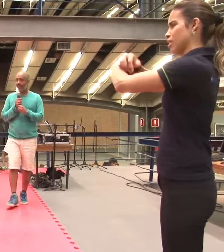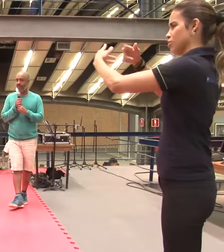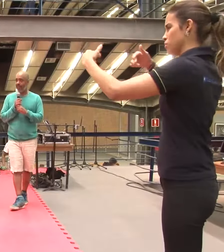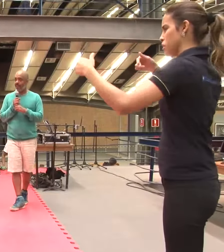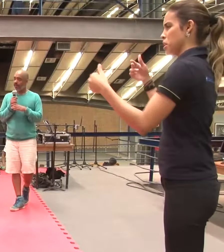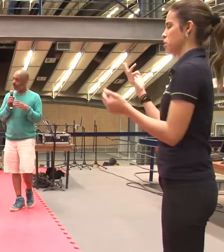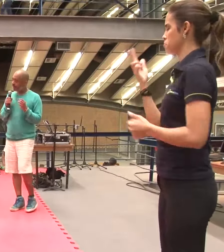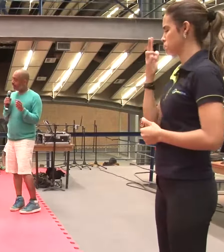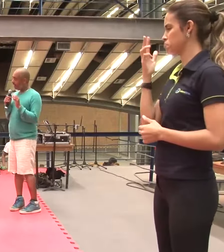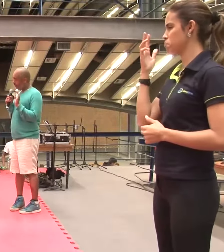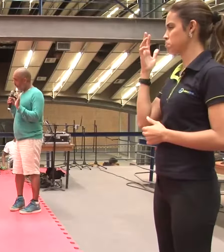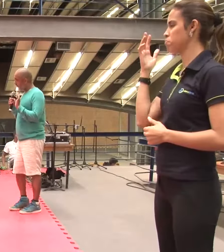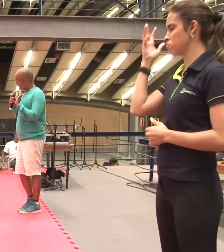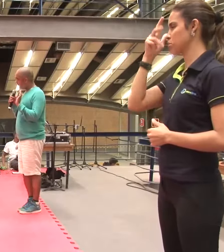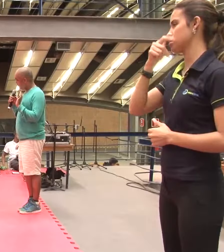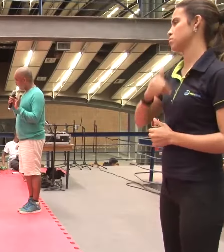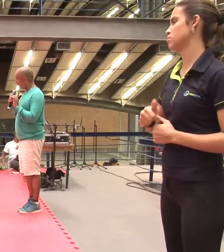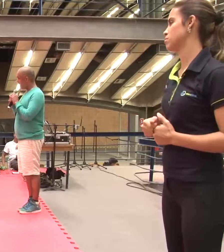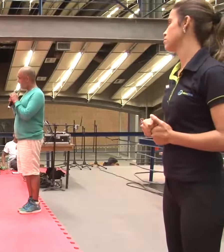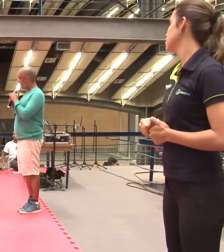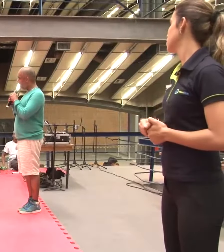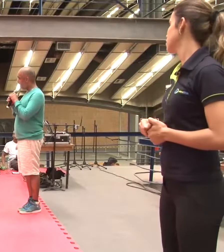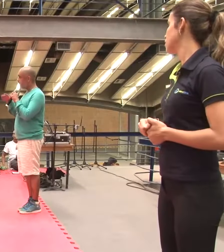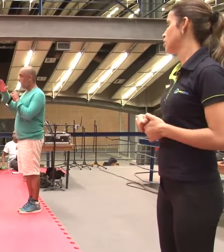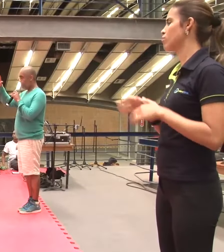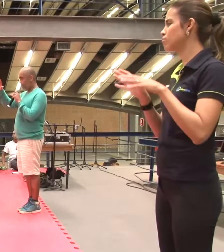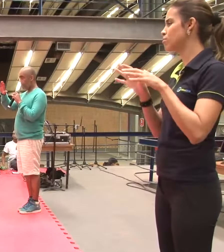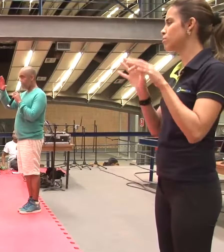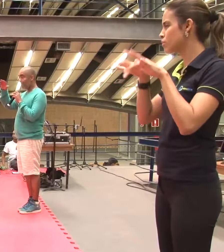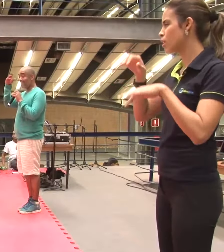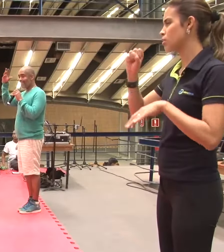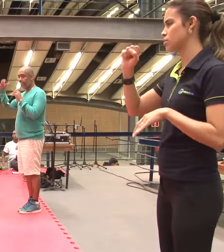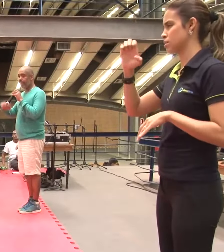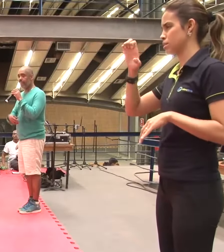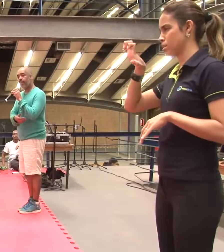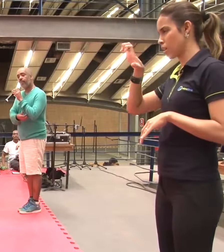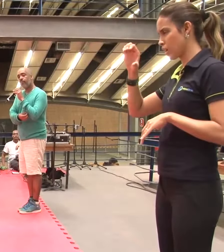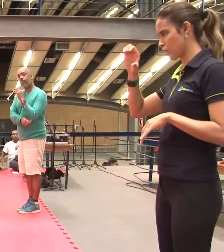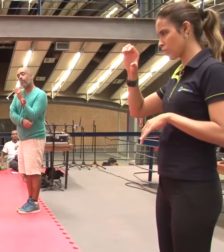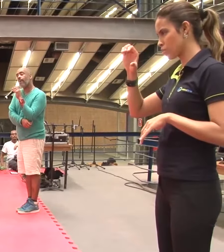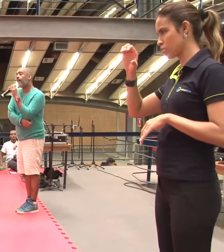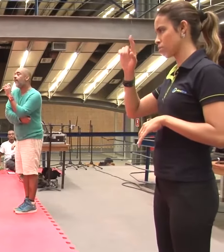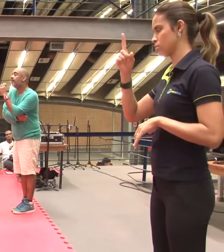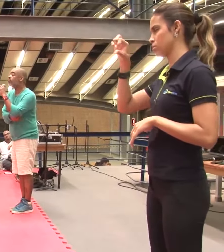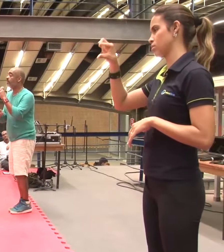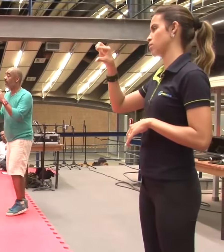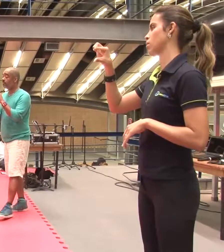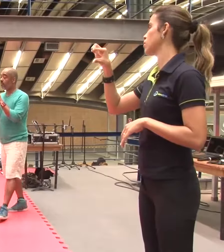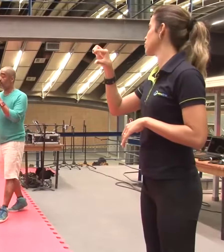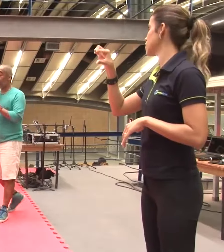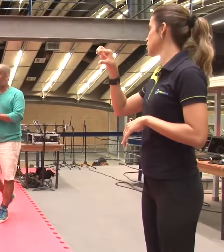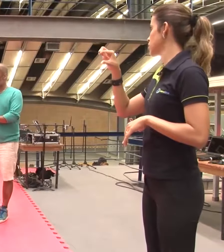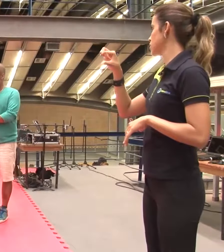elegante. Tem esse final do século XIX, menos excessivo, né? Do que